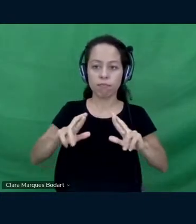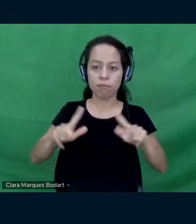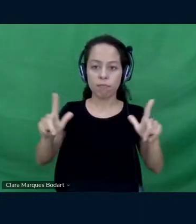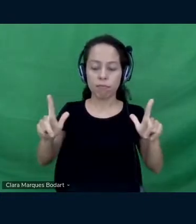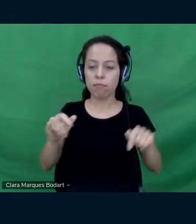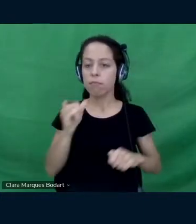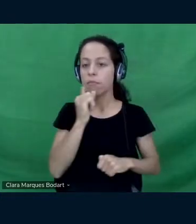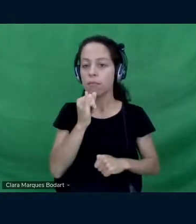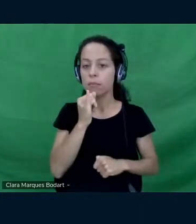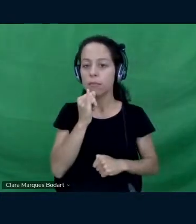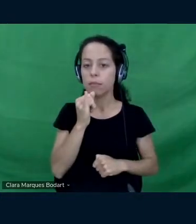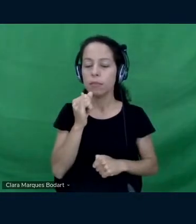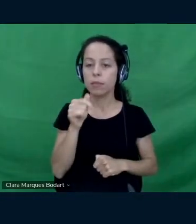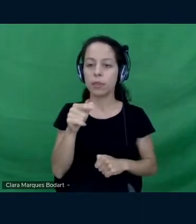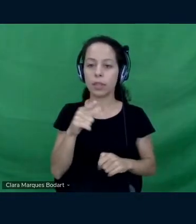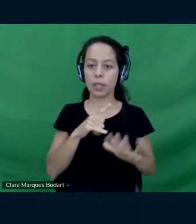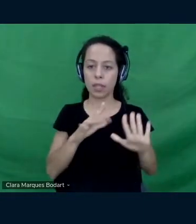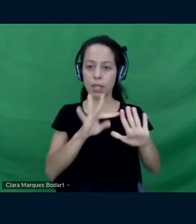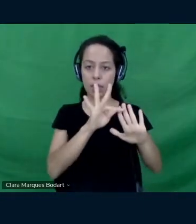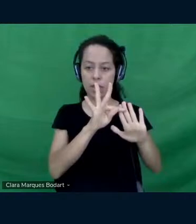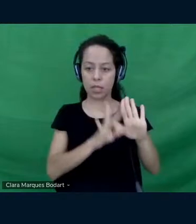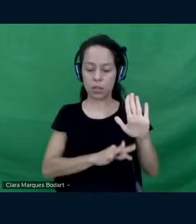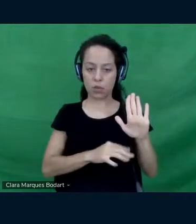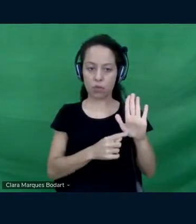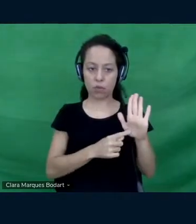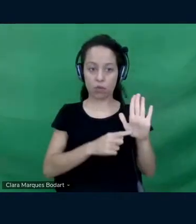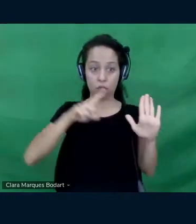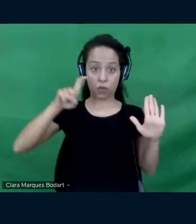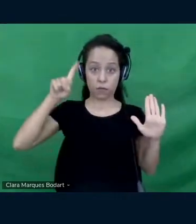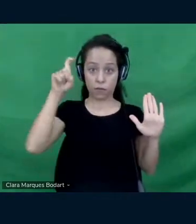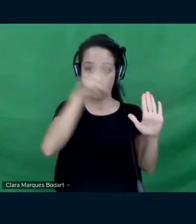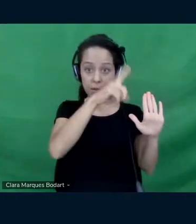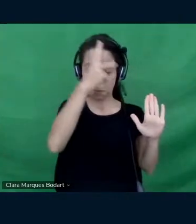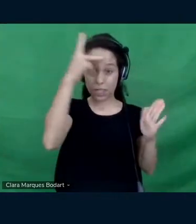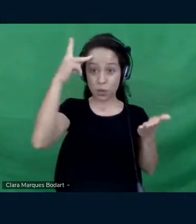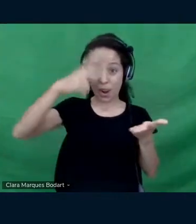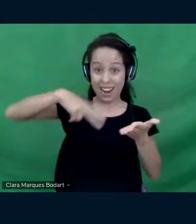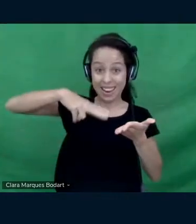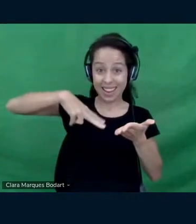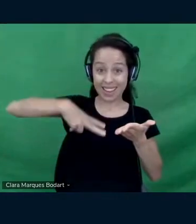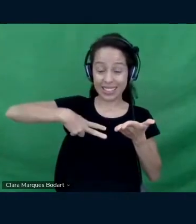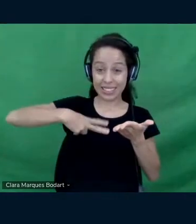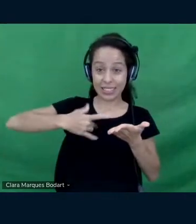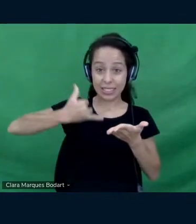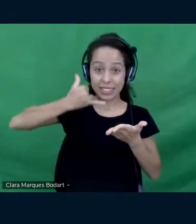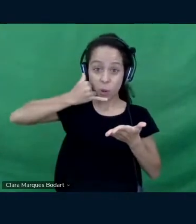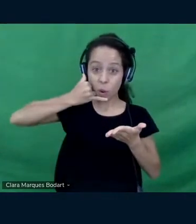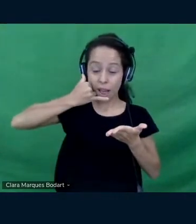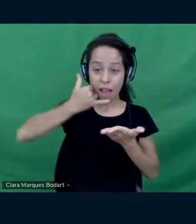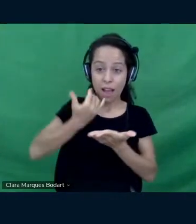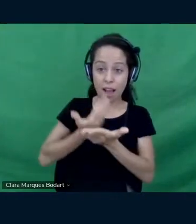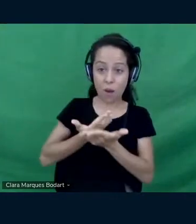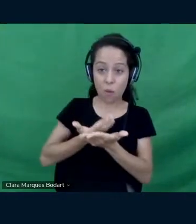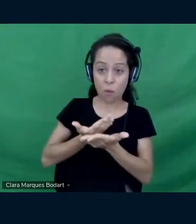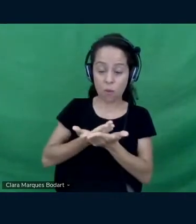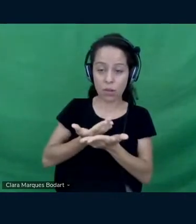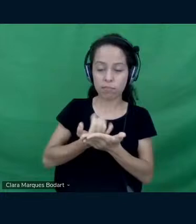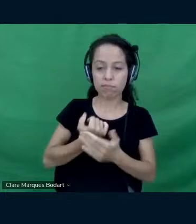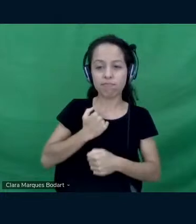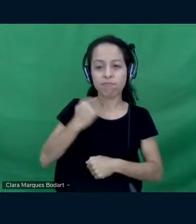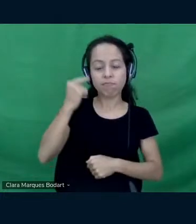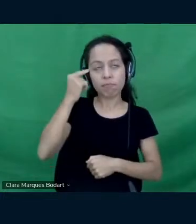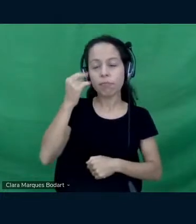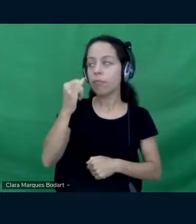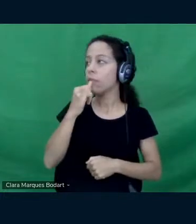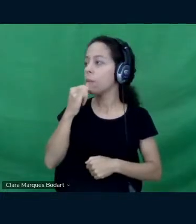começa essa história de eu dar um texto difícil para ler, a pessoa vai ler no celular durante a aula, eu dizia, gente, não é só